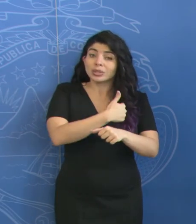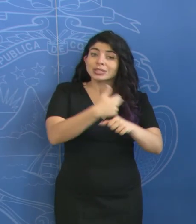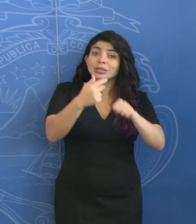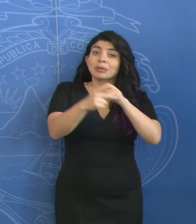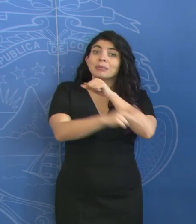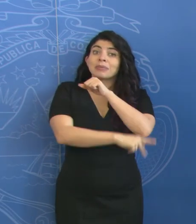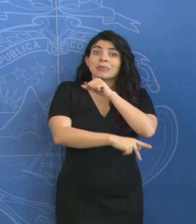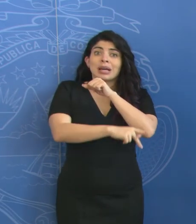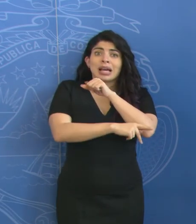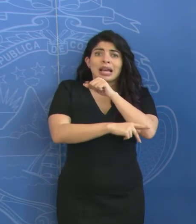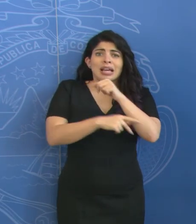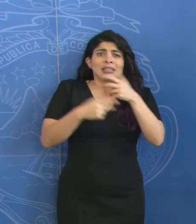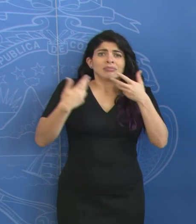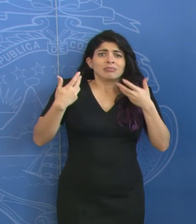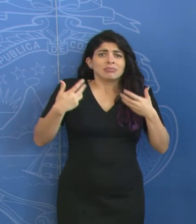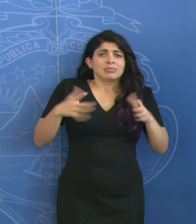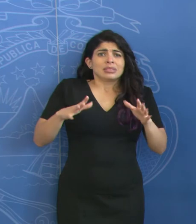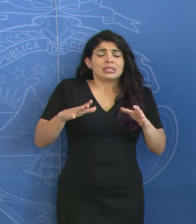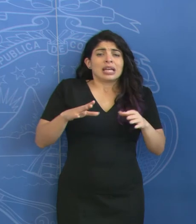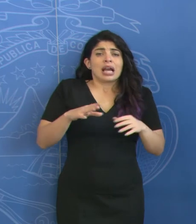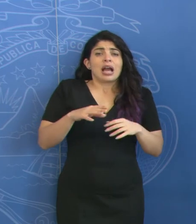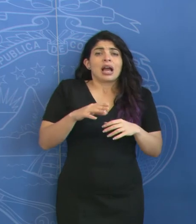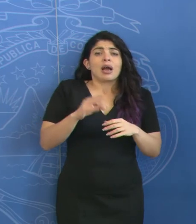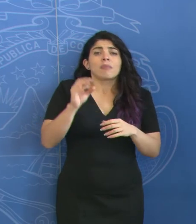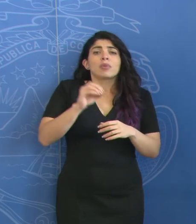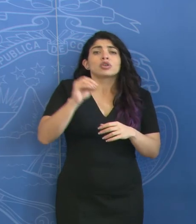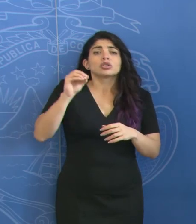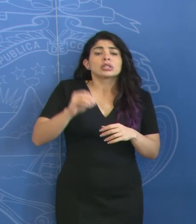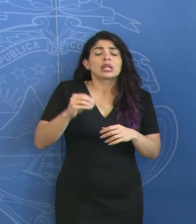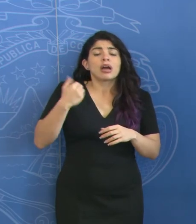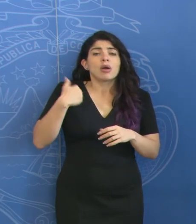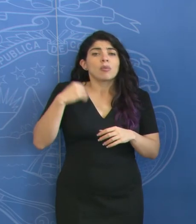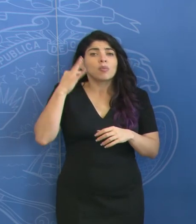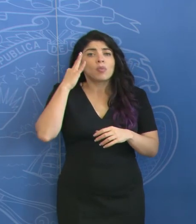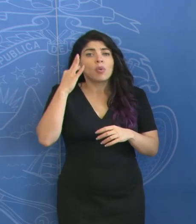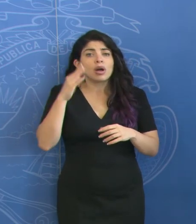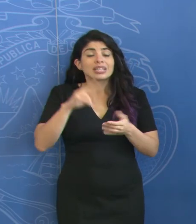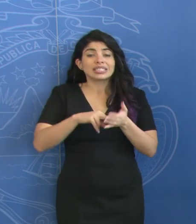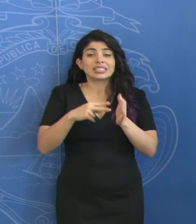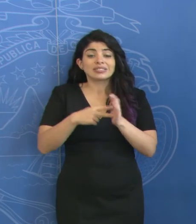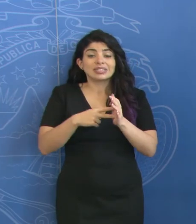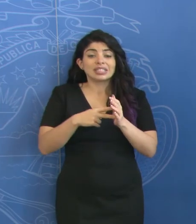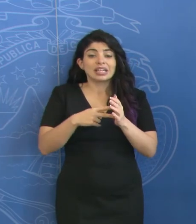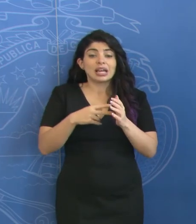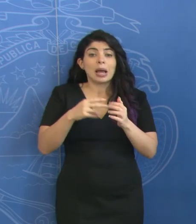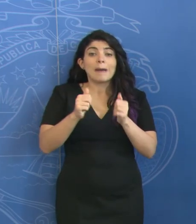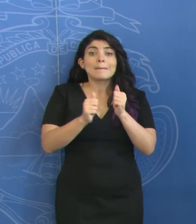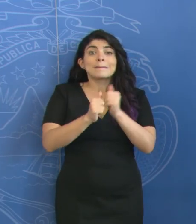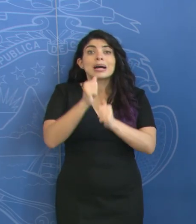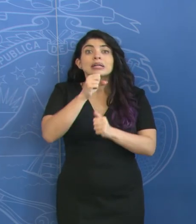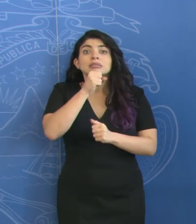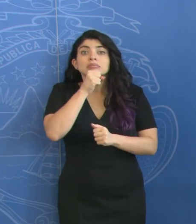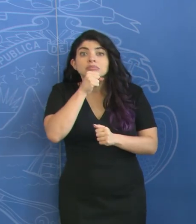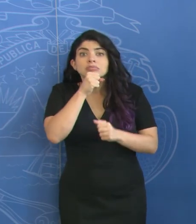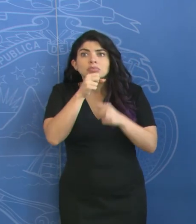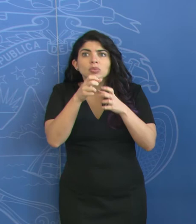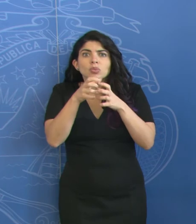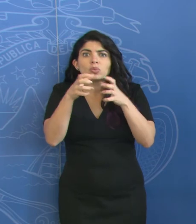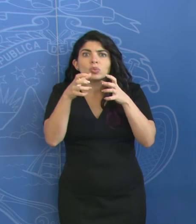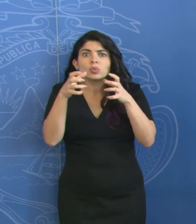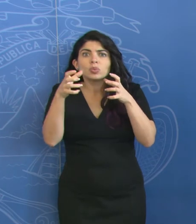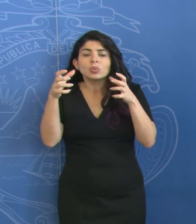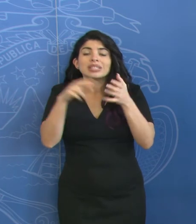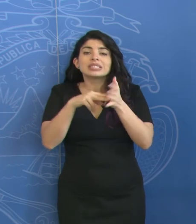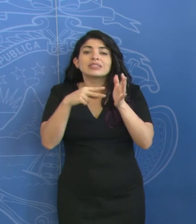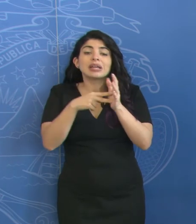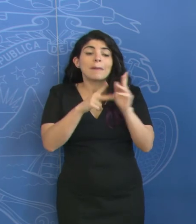prácticamente se ha consumido ya su bono de género. ¿Qué significa eso? Que cada vez tenemos gente con mayor edad, es decir, tenemos